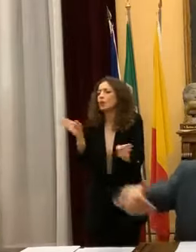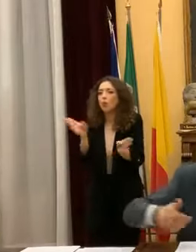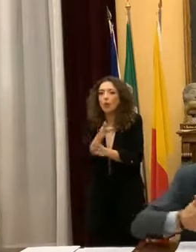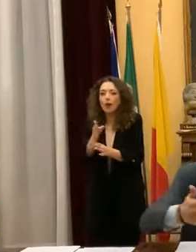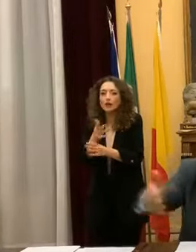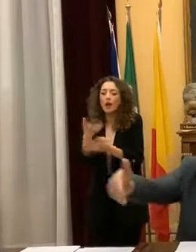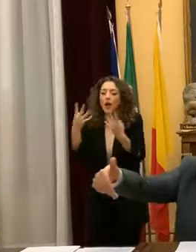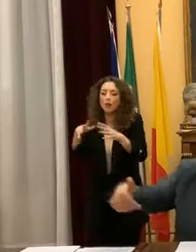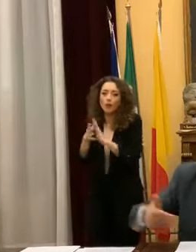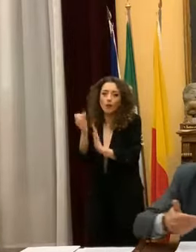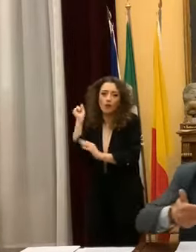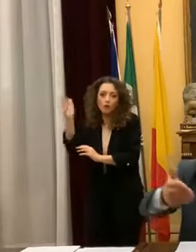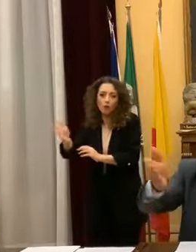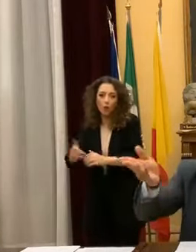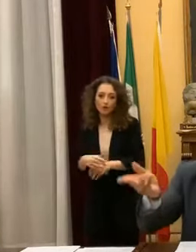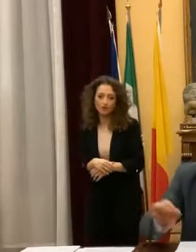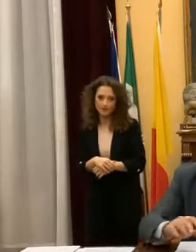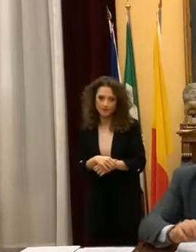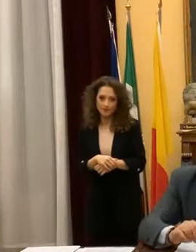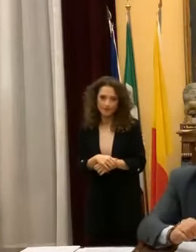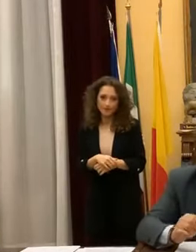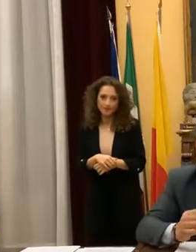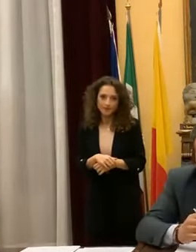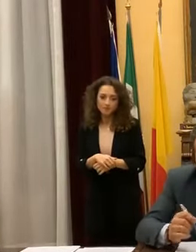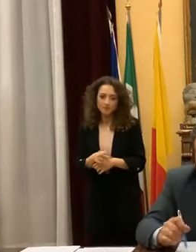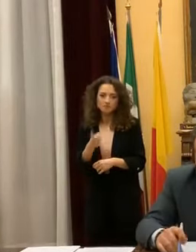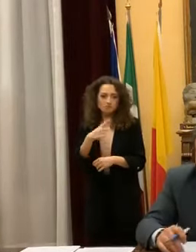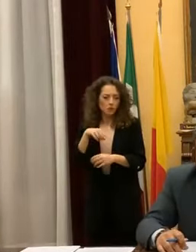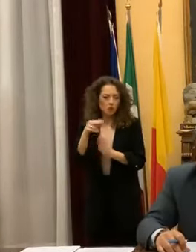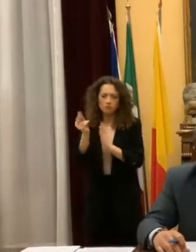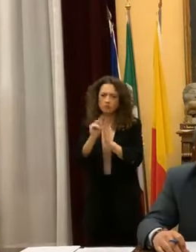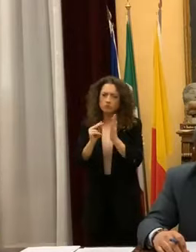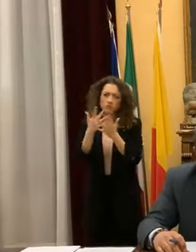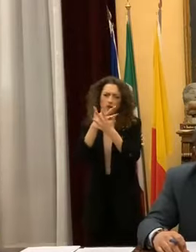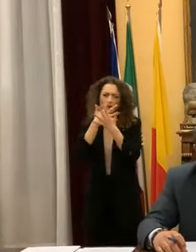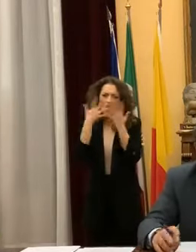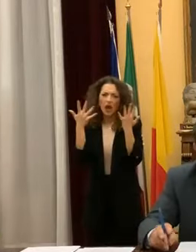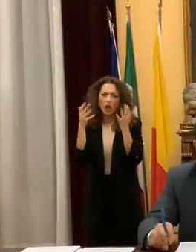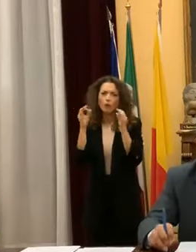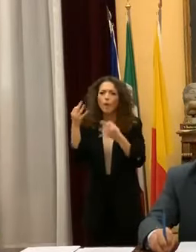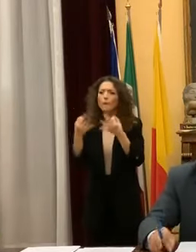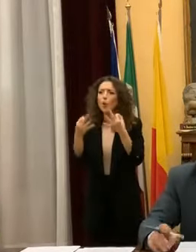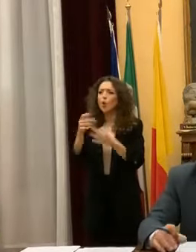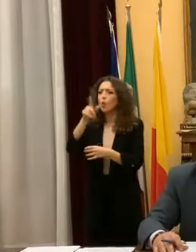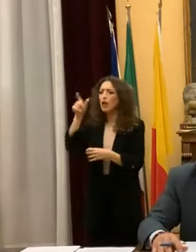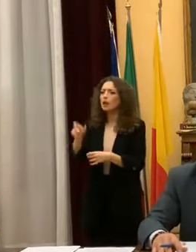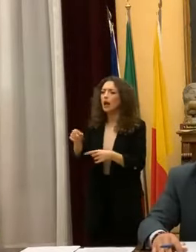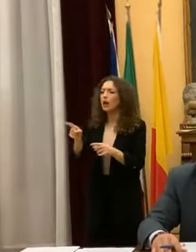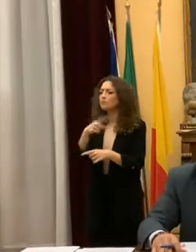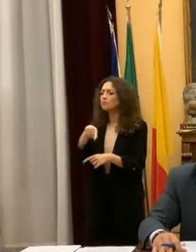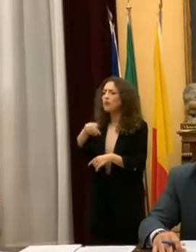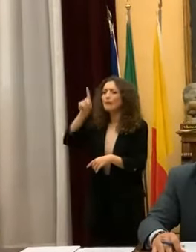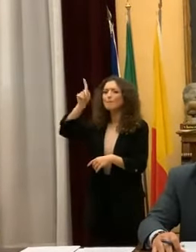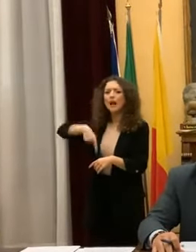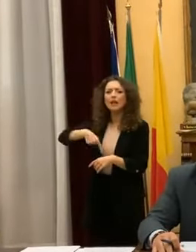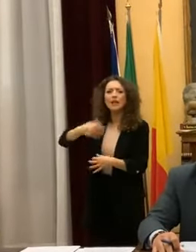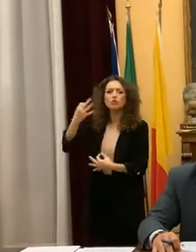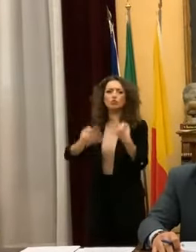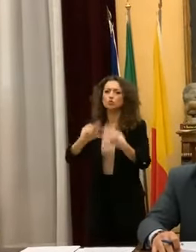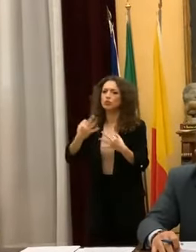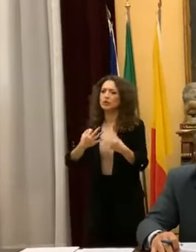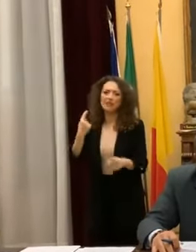lo scriveremo a tutte le procure d'Italia, no? Perché? Perché pretendiamo giustizia per